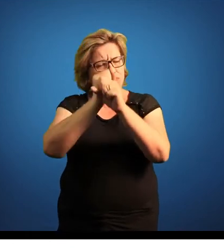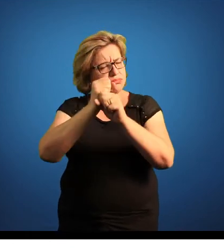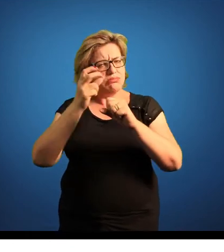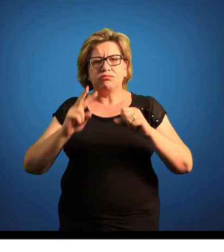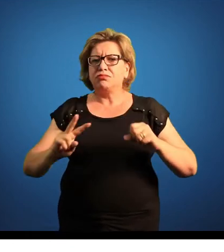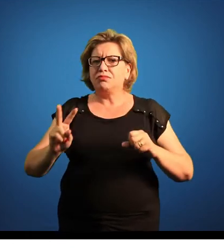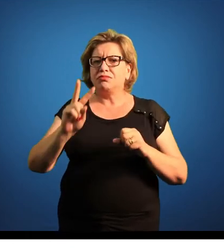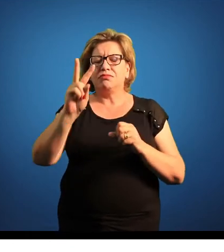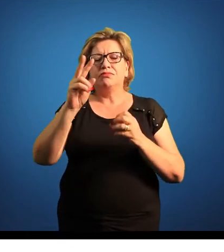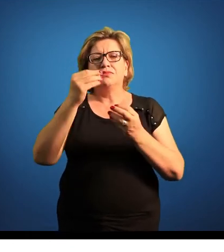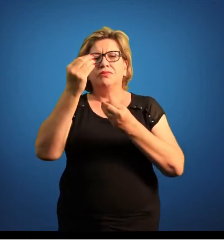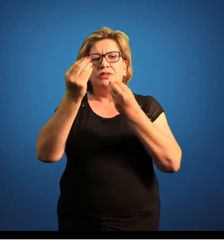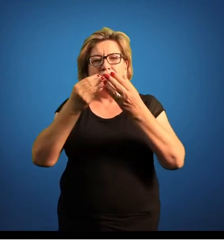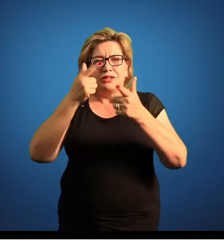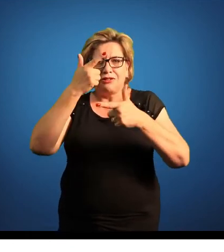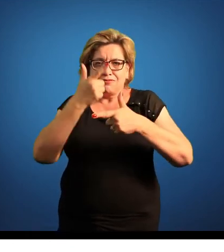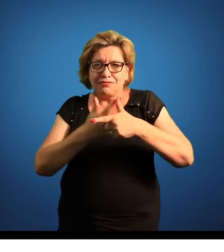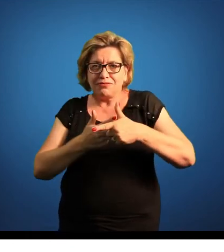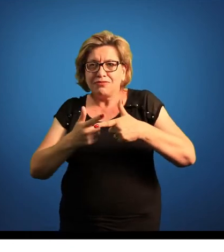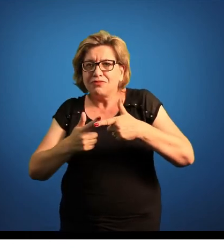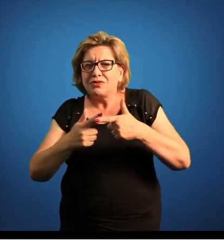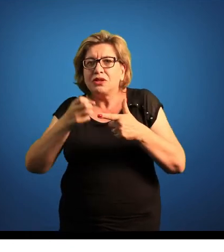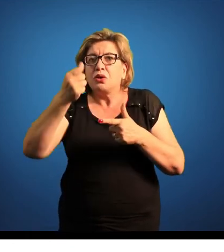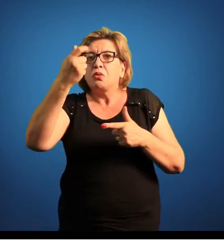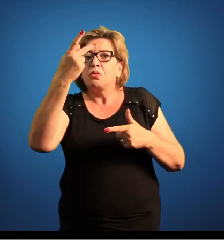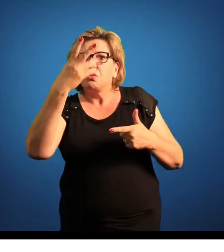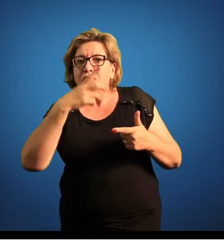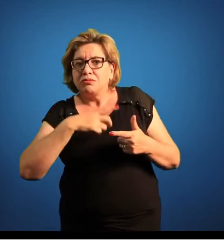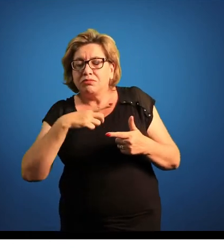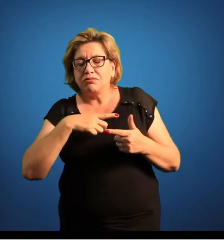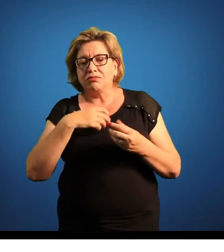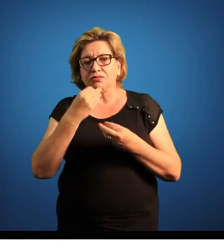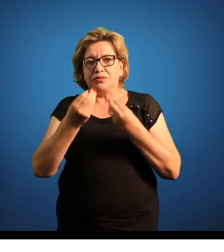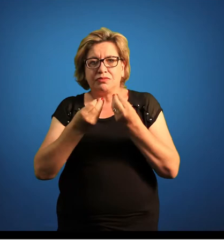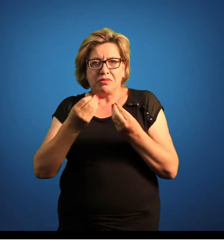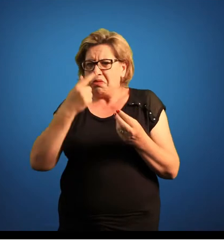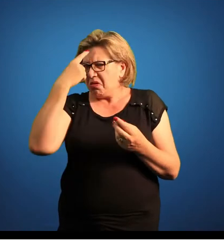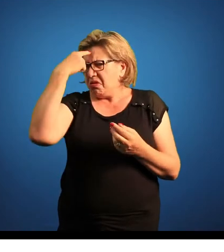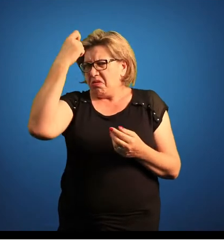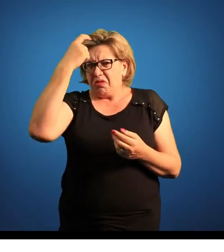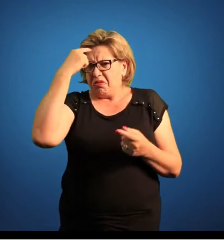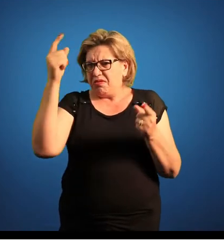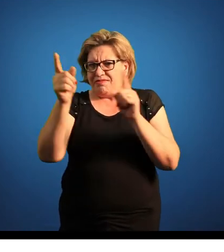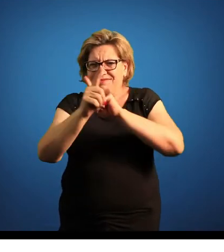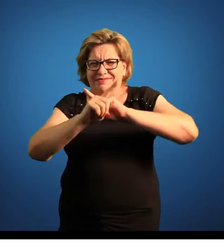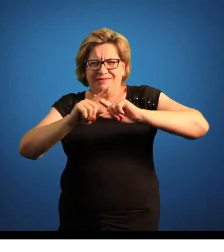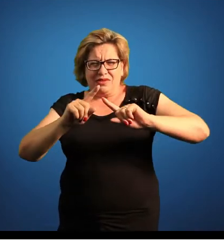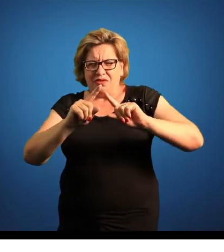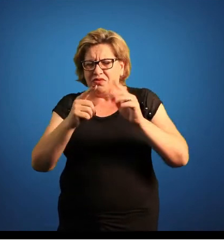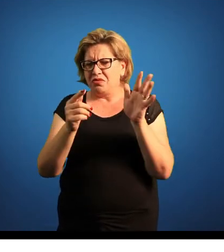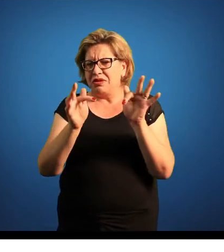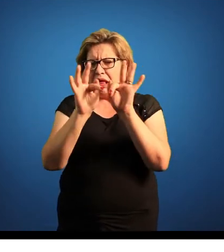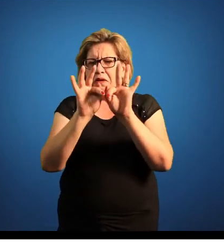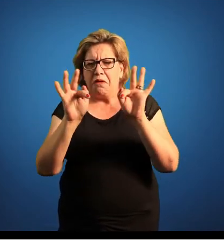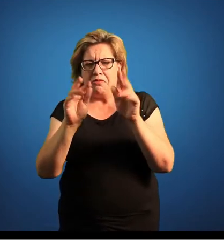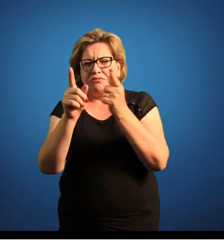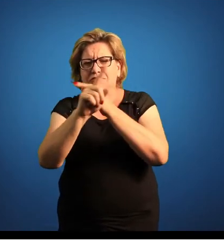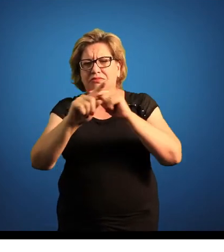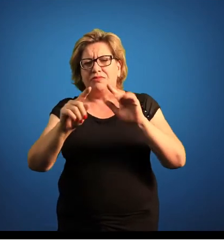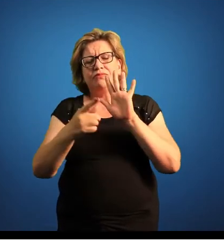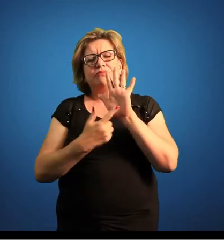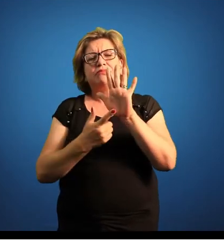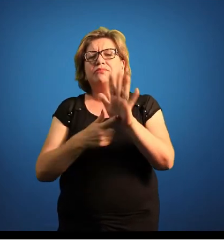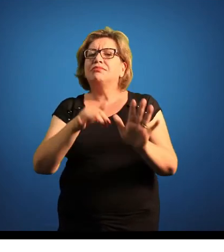os valores do conjunto e dividir pelo número de termos. Não tem uma invenção, eu não vou colocar aqui uma fórmula, eu vou fazer direto um